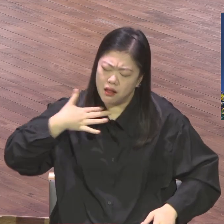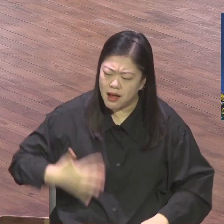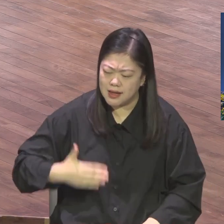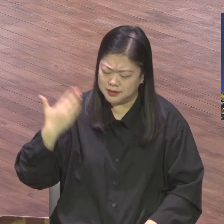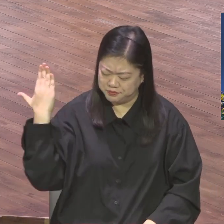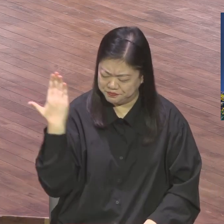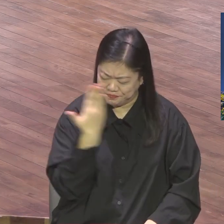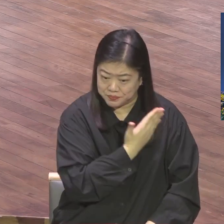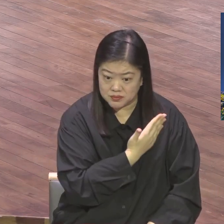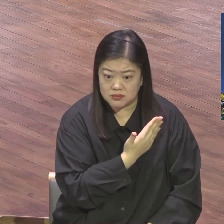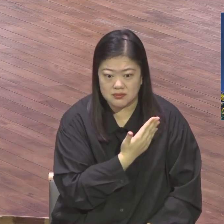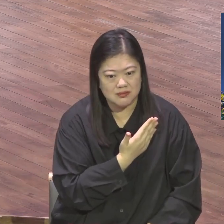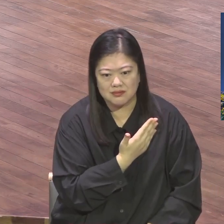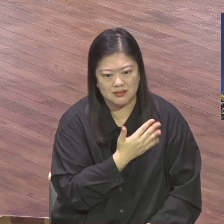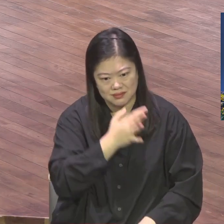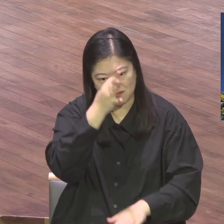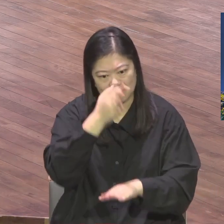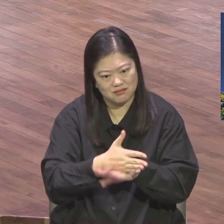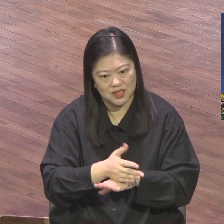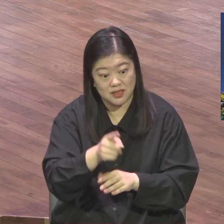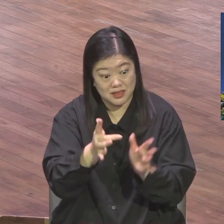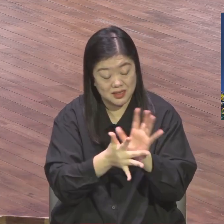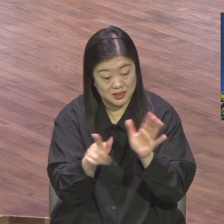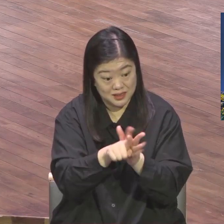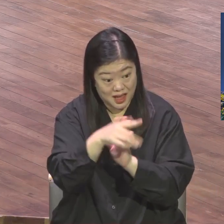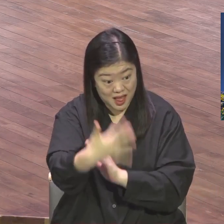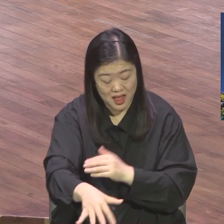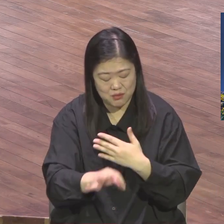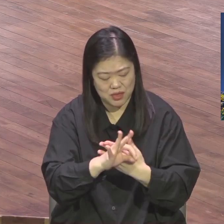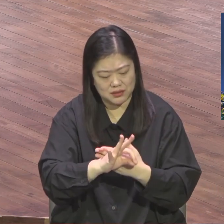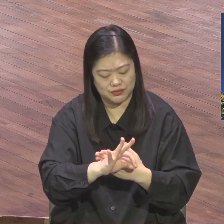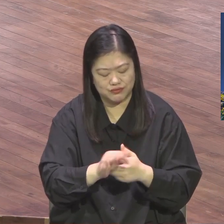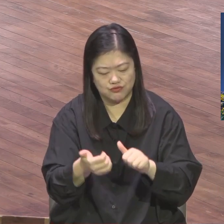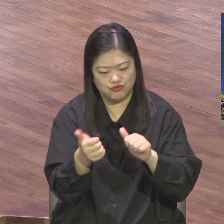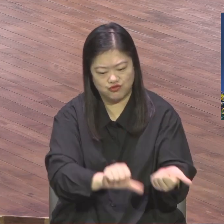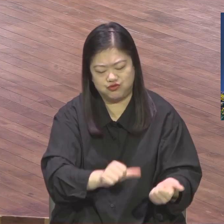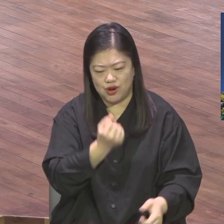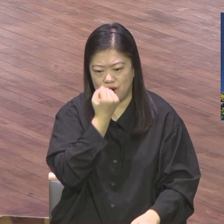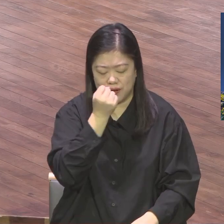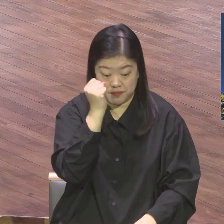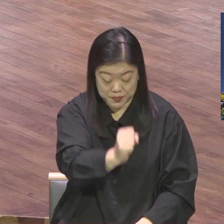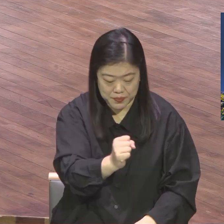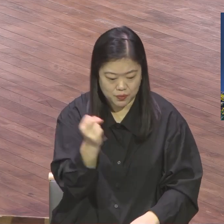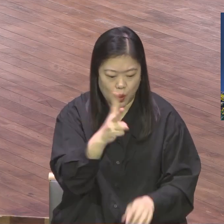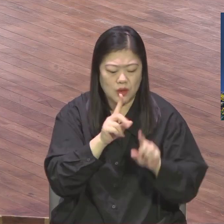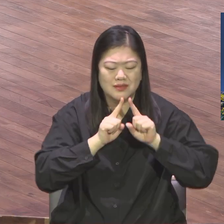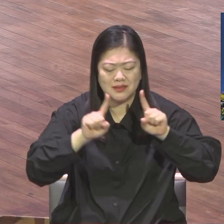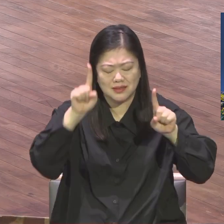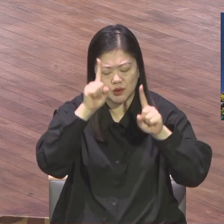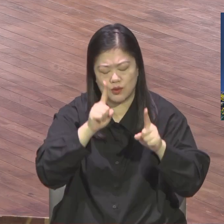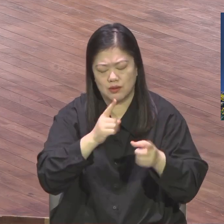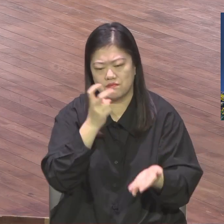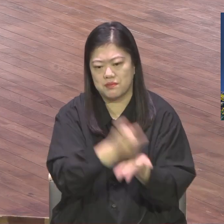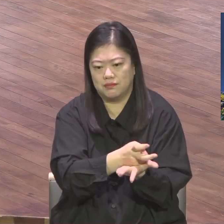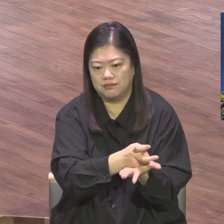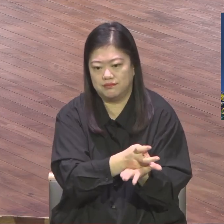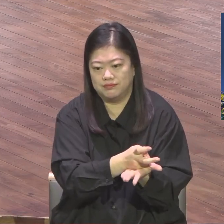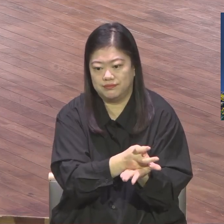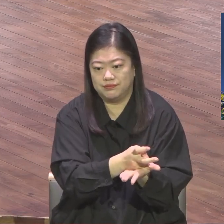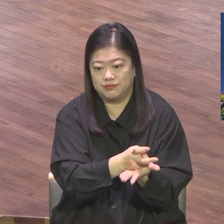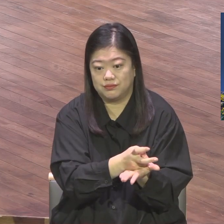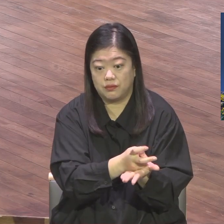순간에 무조건 지옥행입니다. 멸망길이다. 이게 운명이요, 인간의 운명. 범죄한 인간